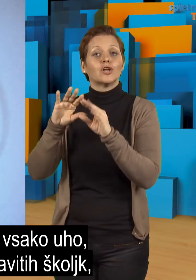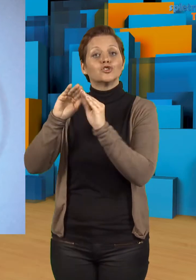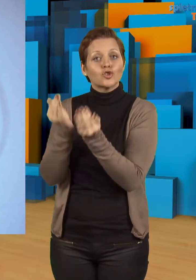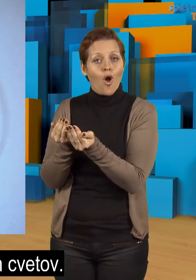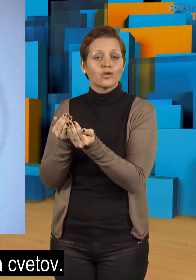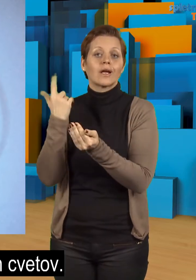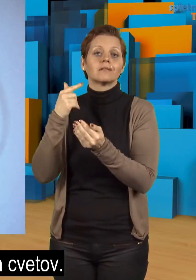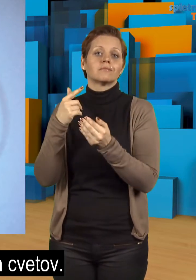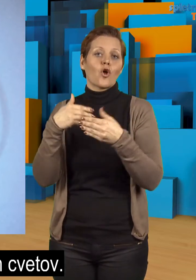cvetov.